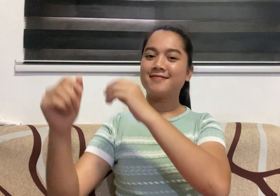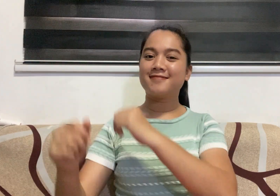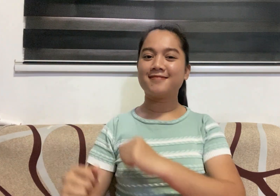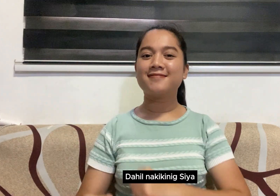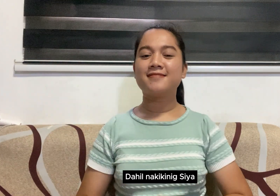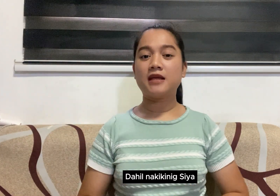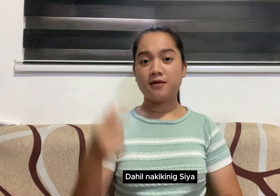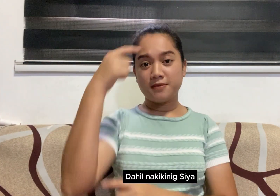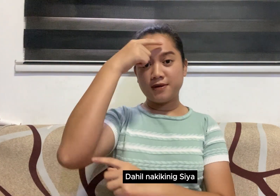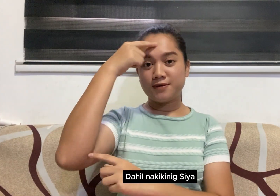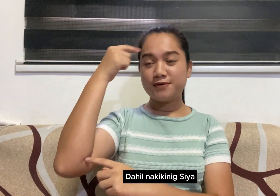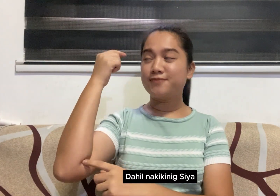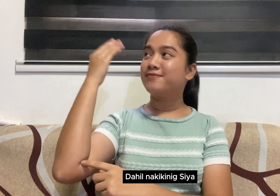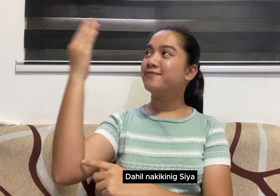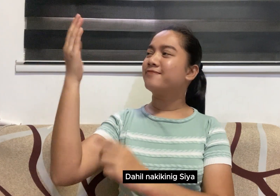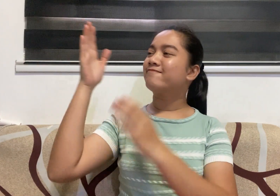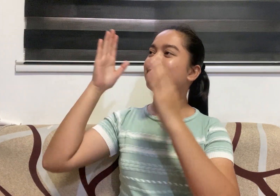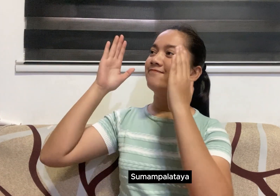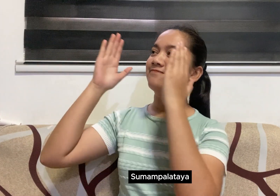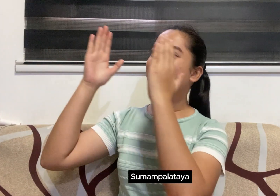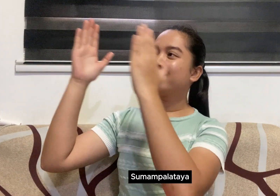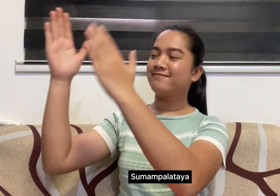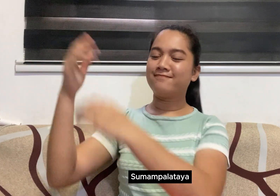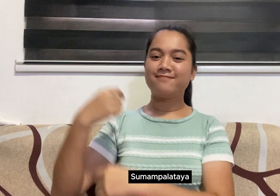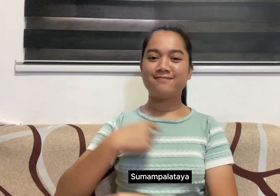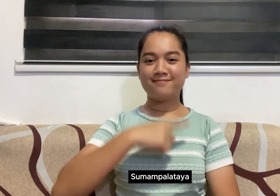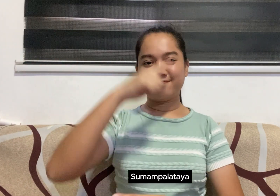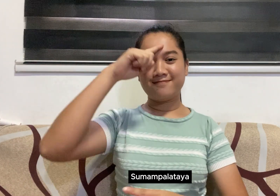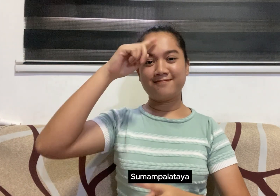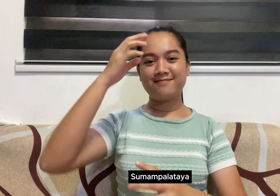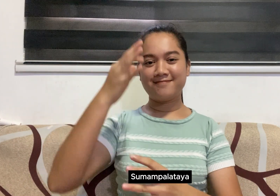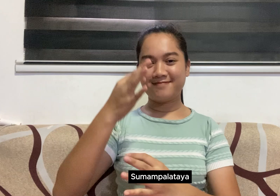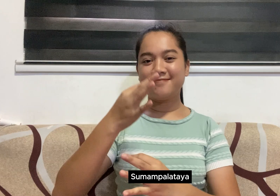Dahil nakikinig siya, sumampalataya.